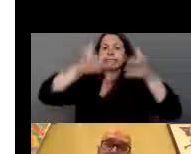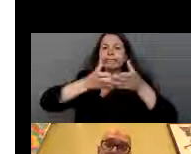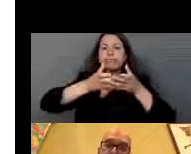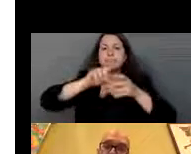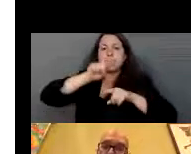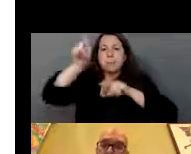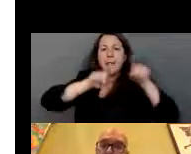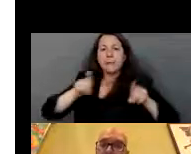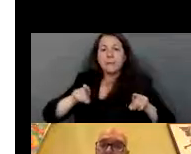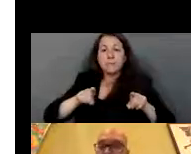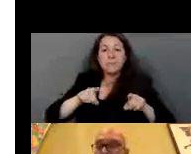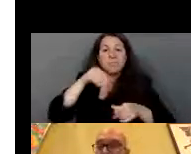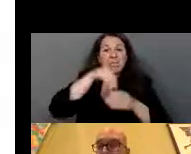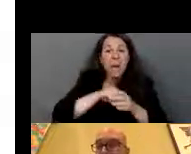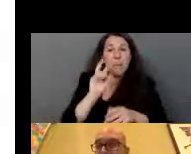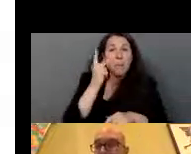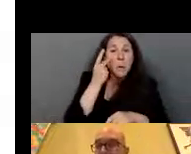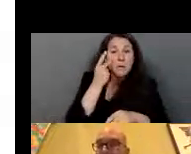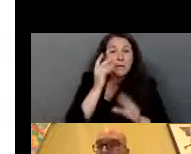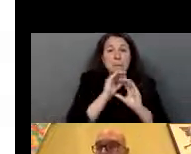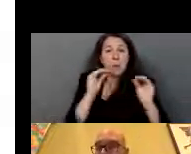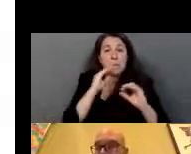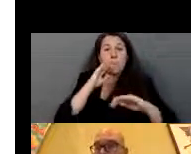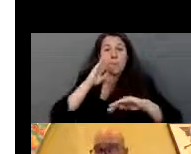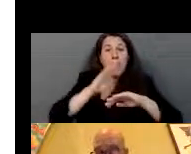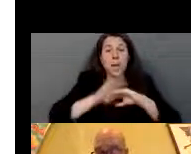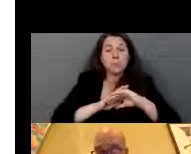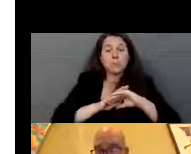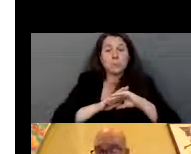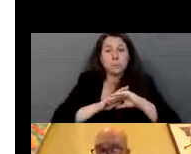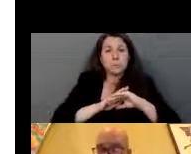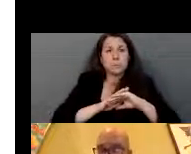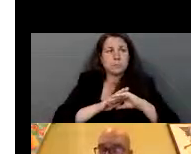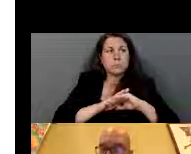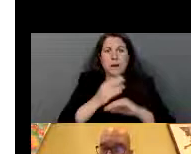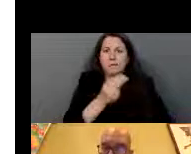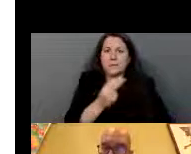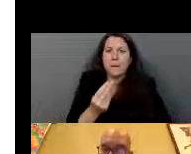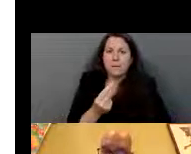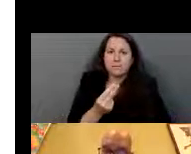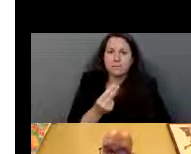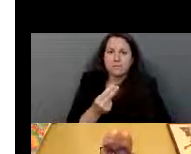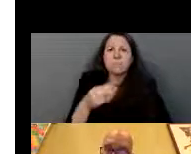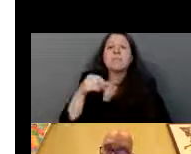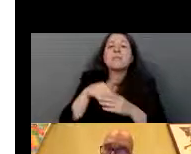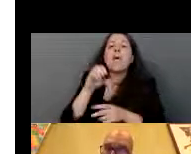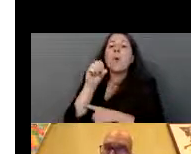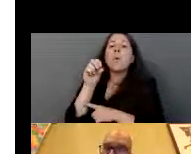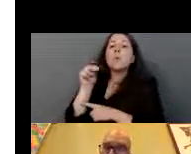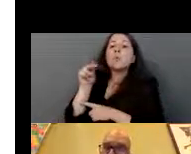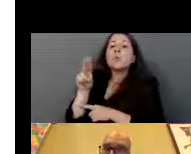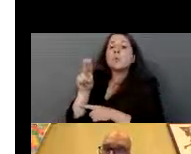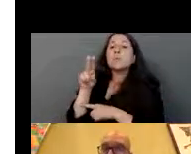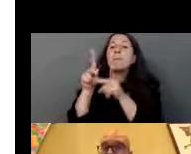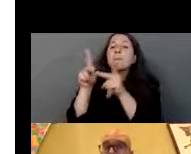handicap dans aucune politique d'atténuation des 194 États partis à la Convention cadre des Nations unies sur le changement climatique. Et